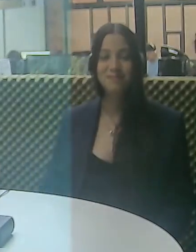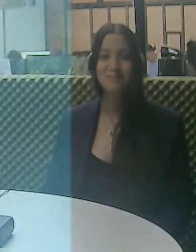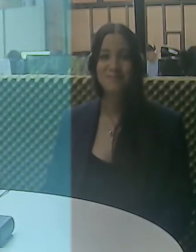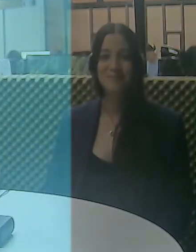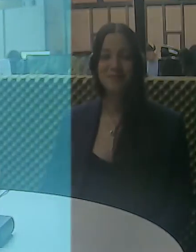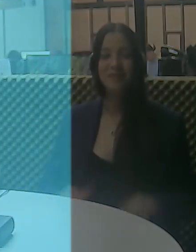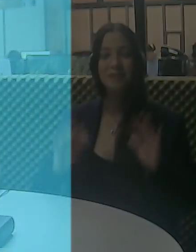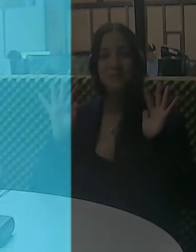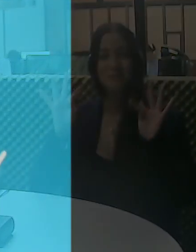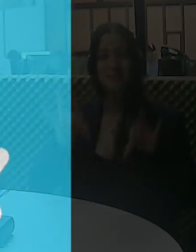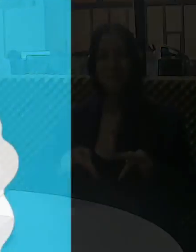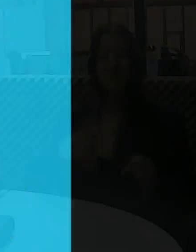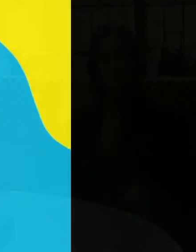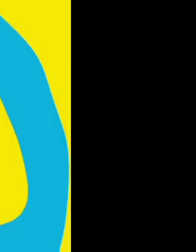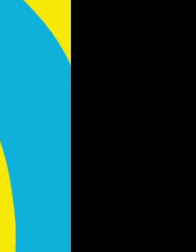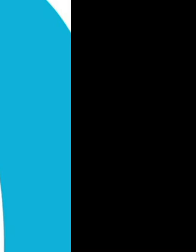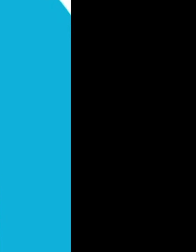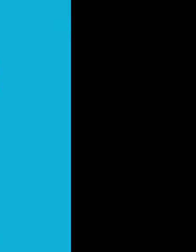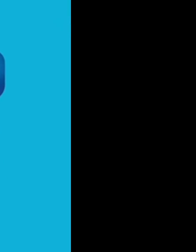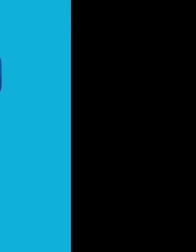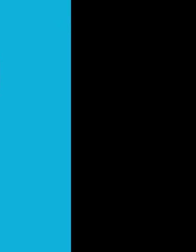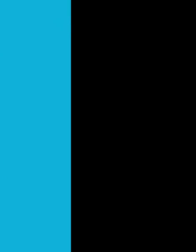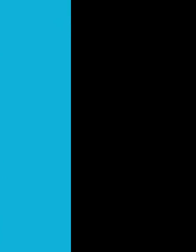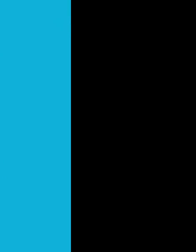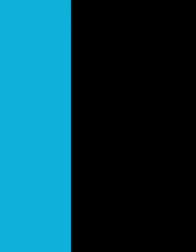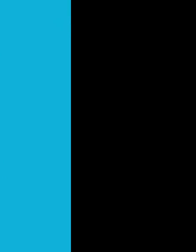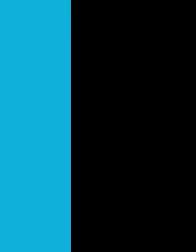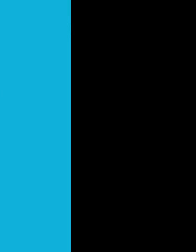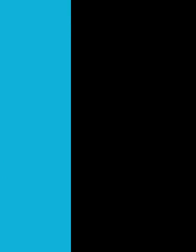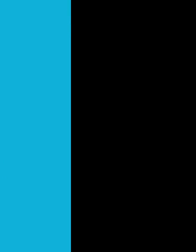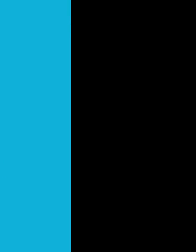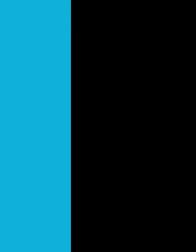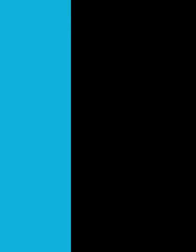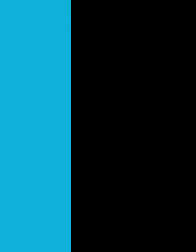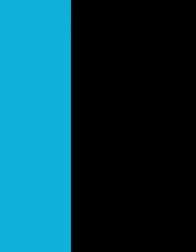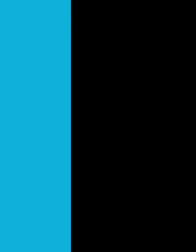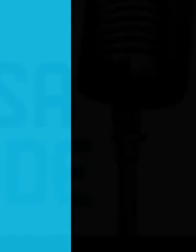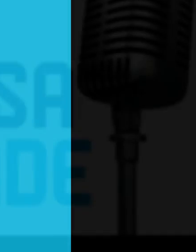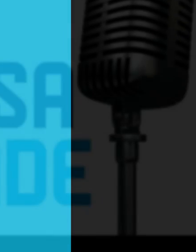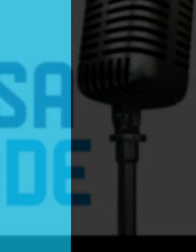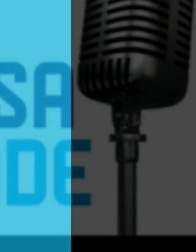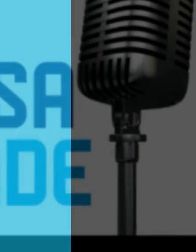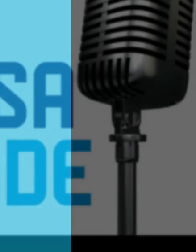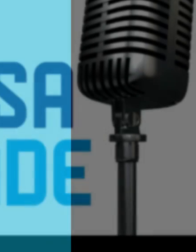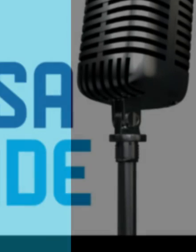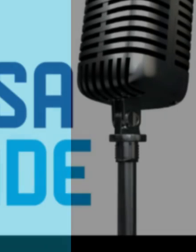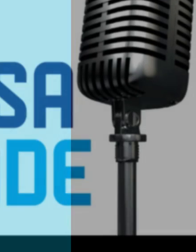próxima. Fica por aqui mais uma edição do programa da Rádio Nossa Cidade.